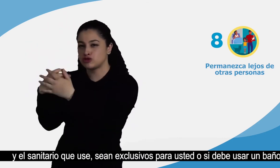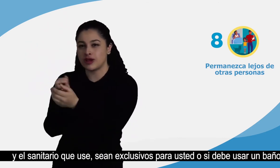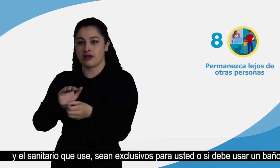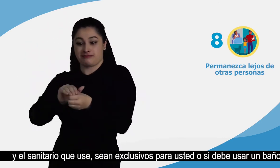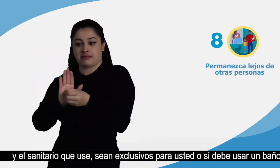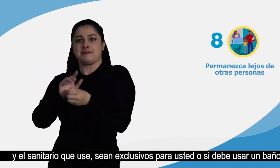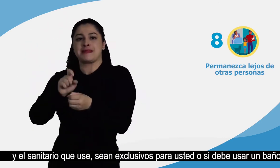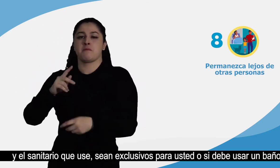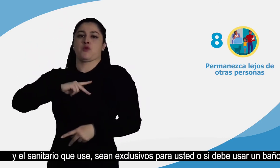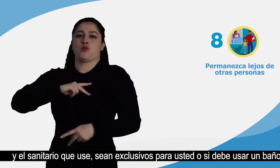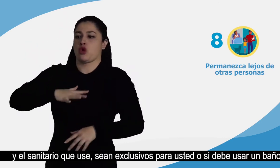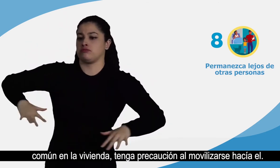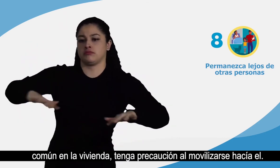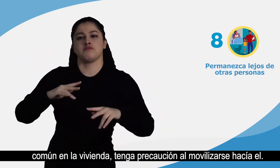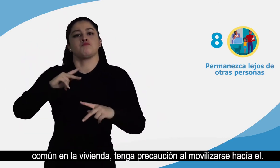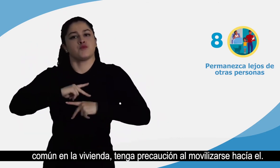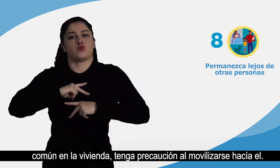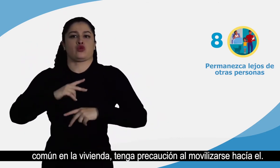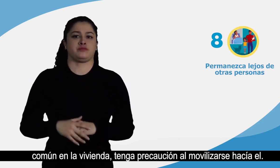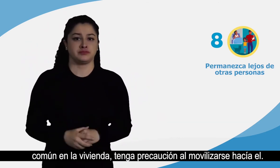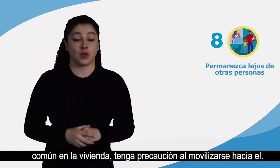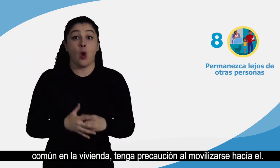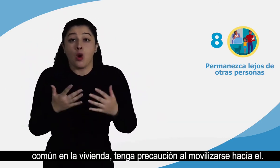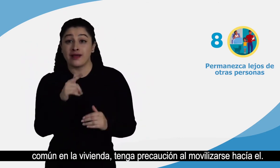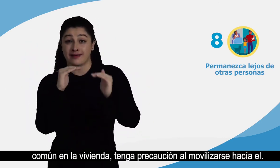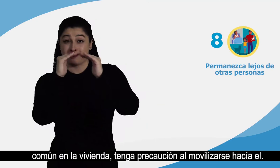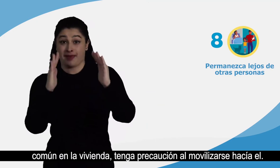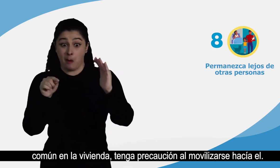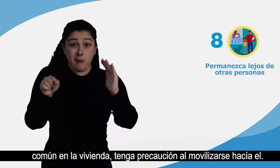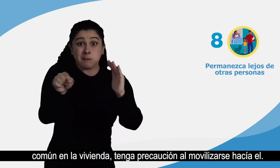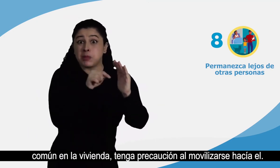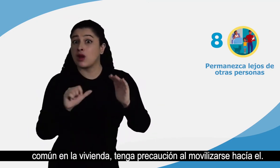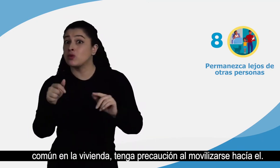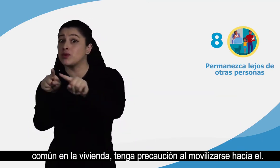O si debe usar un baño común en la vivienda, tenga precaución al movilizarse hacia él